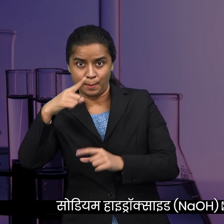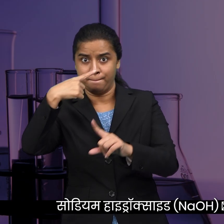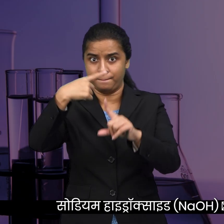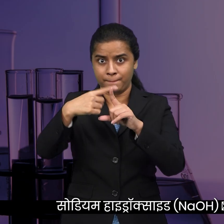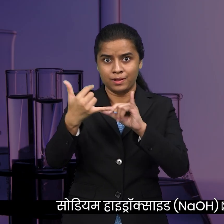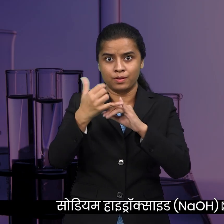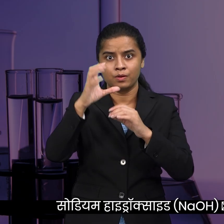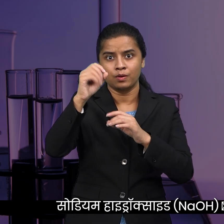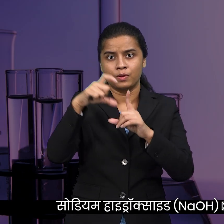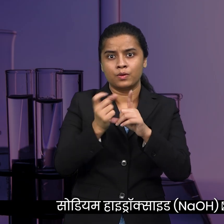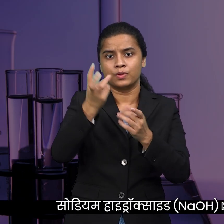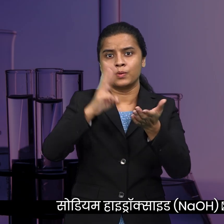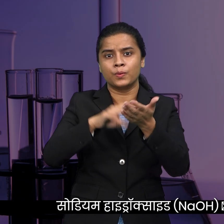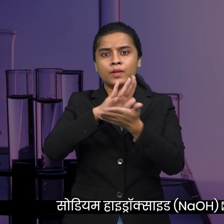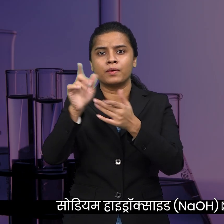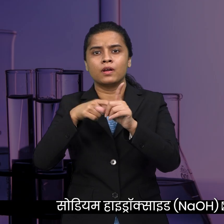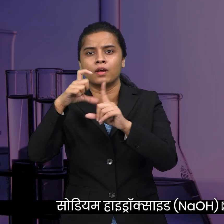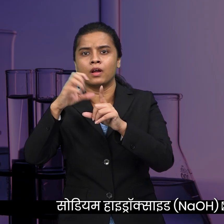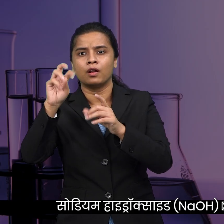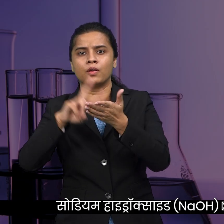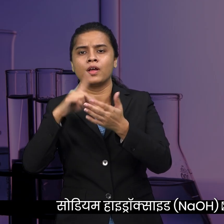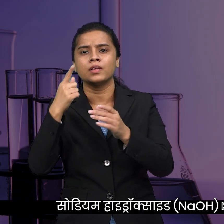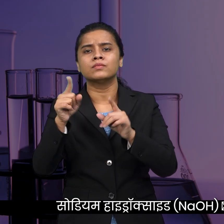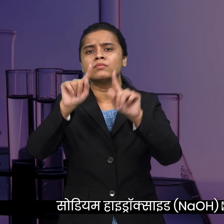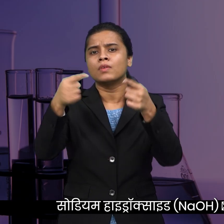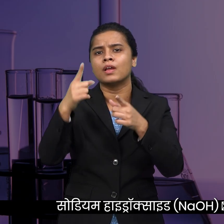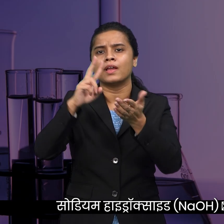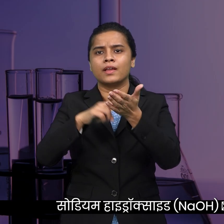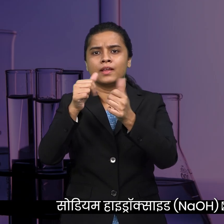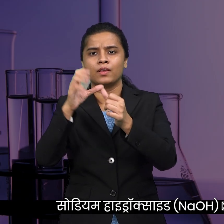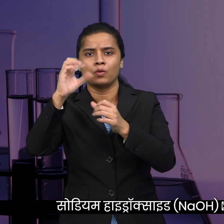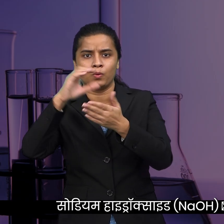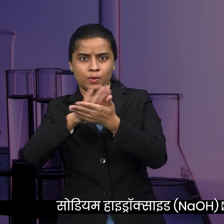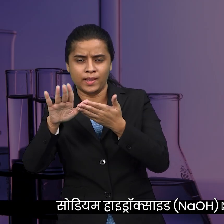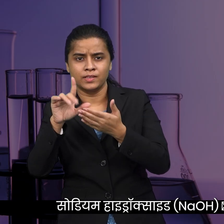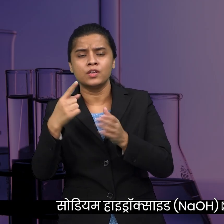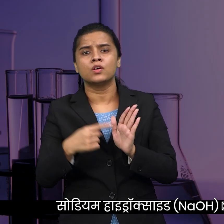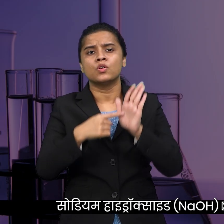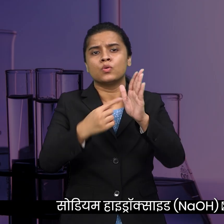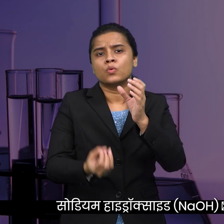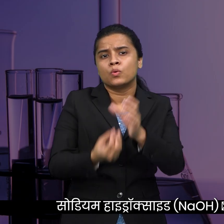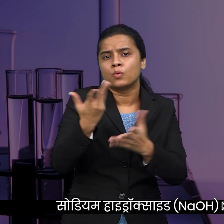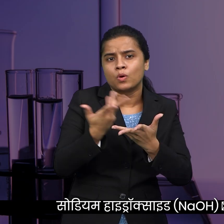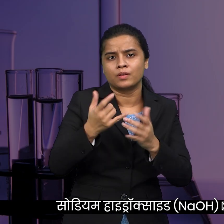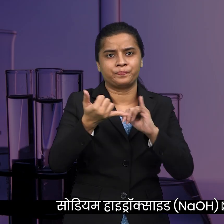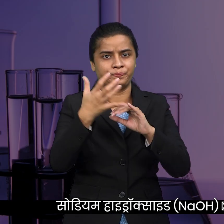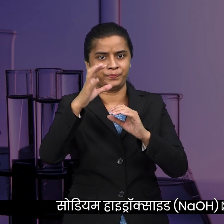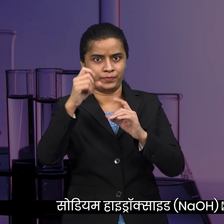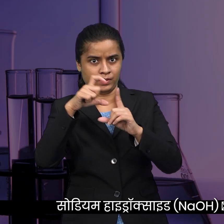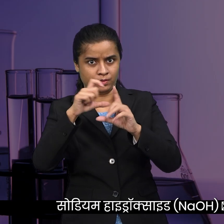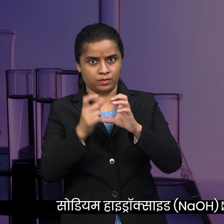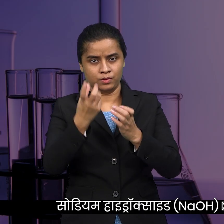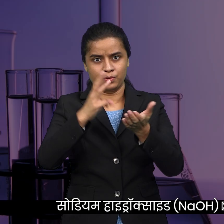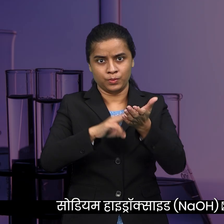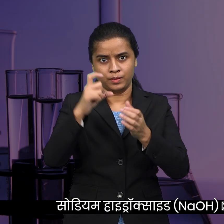हाइड्रोक्साइड NaOH, सोडियम क्लोराइड NaCl प्लस पानी H2O।